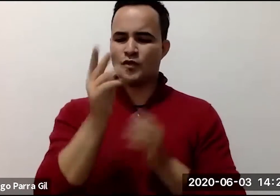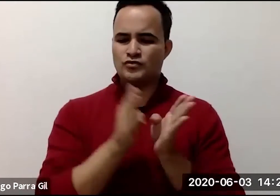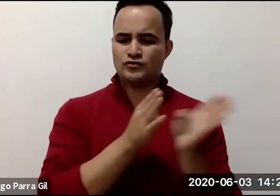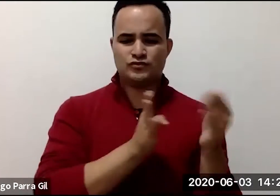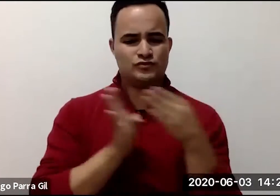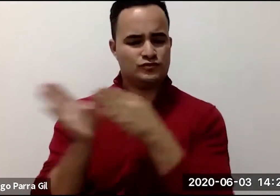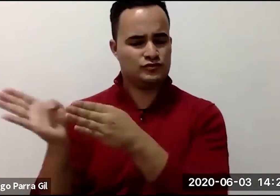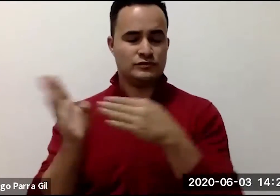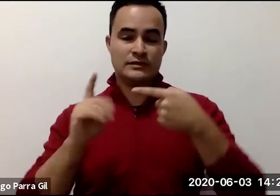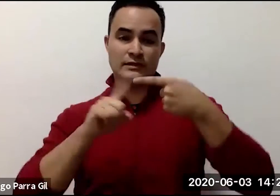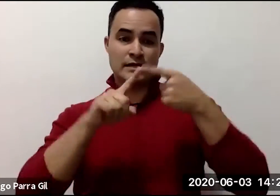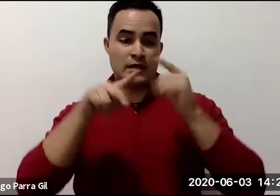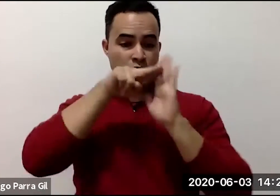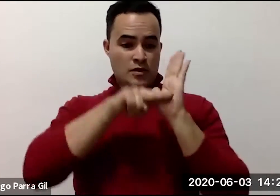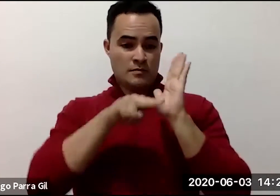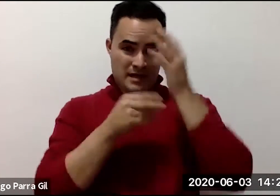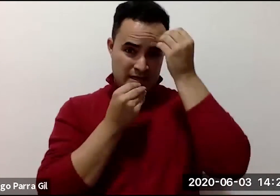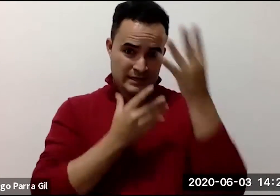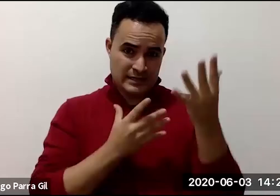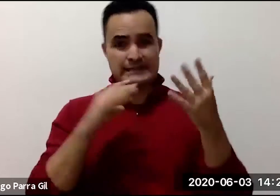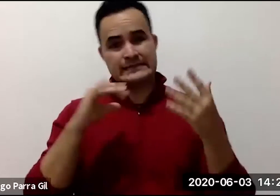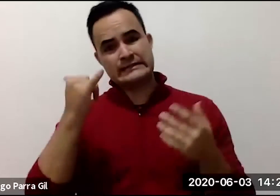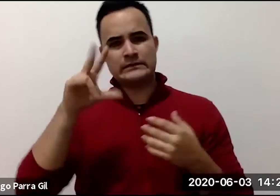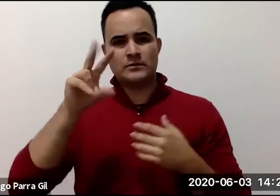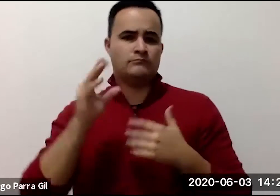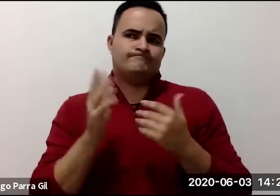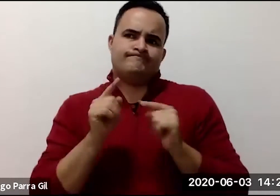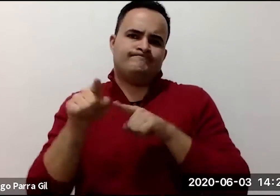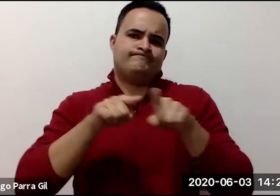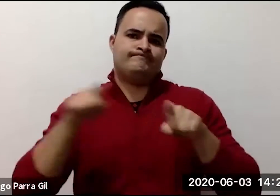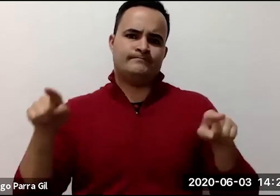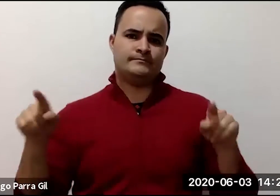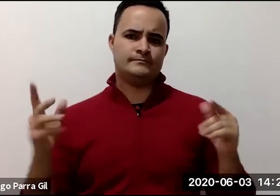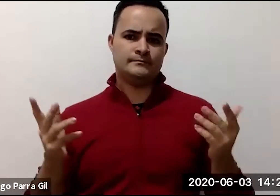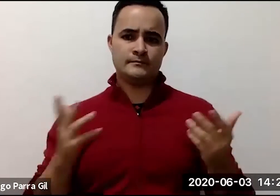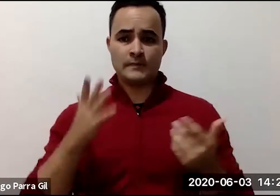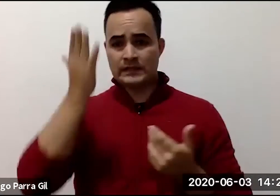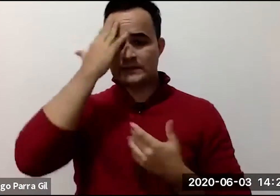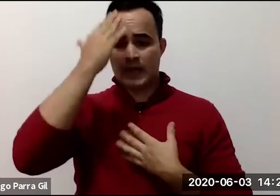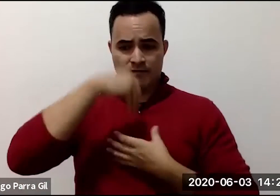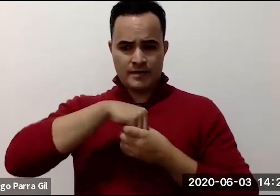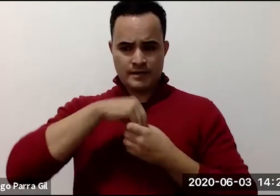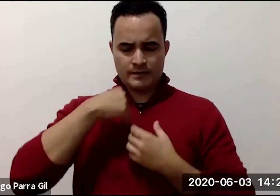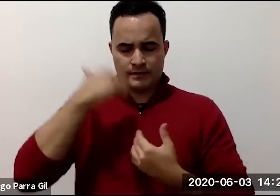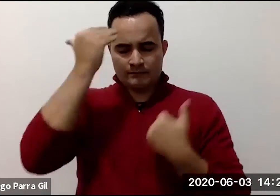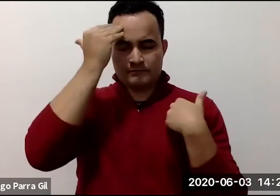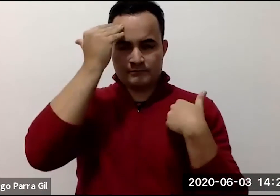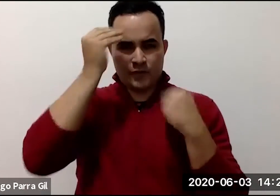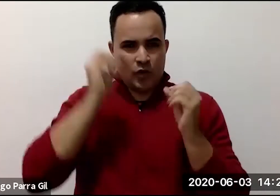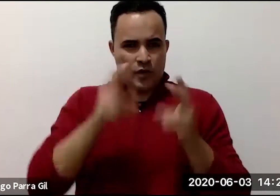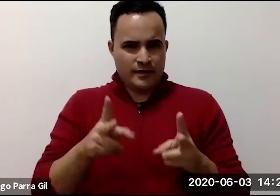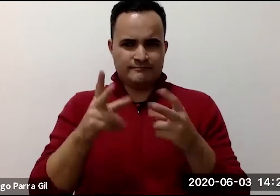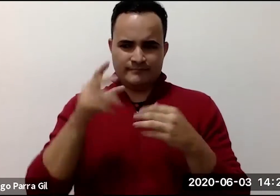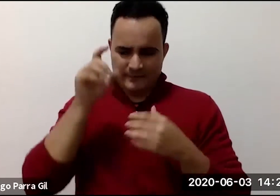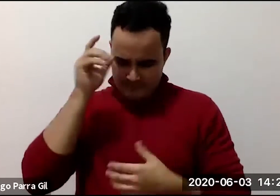o no desobedecerla, porque por una parte tenemos impuesto un deber ser o un referente que